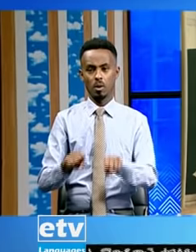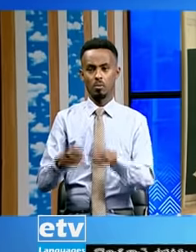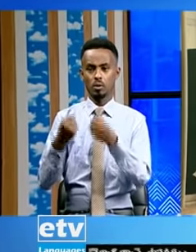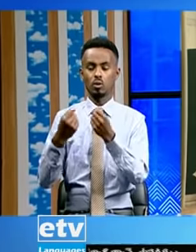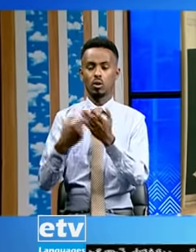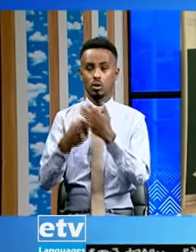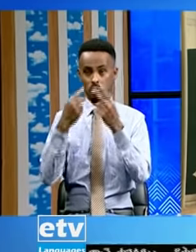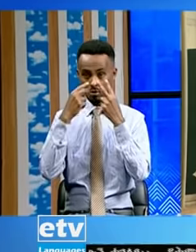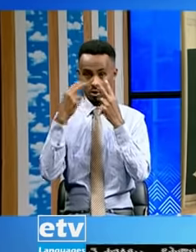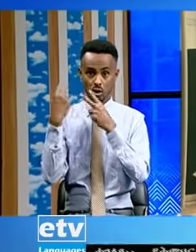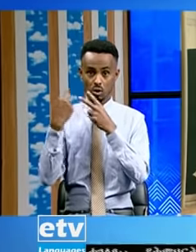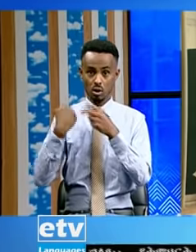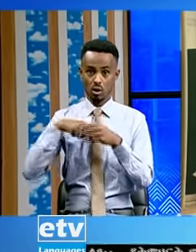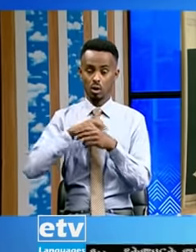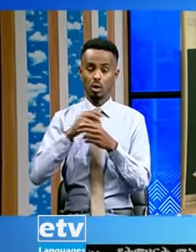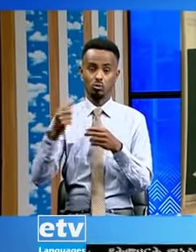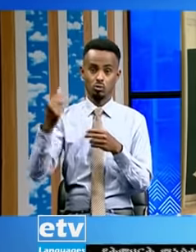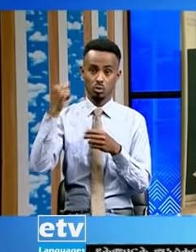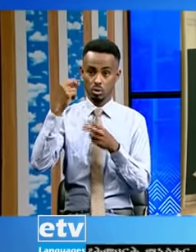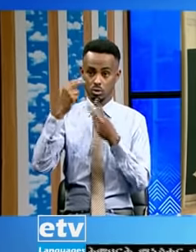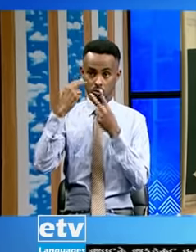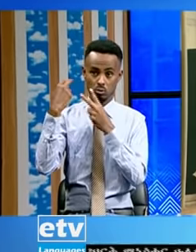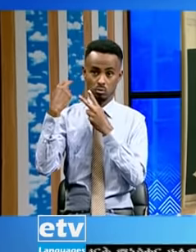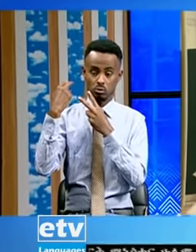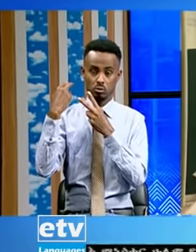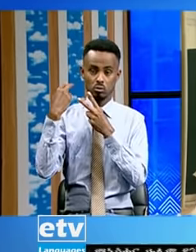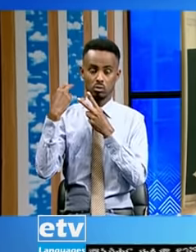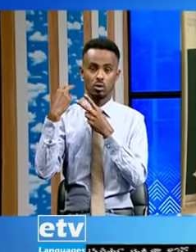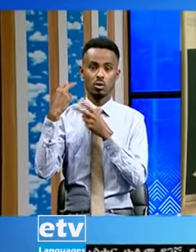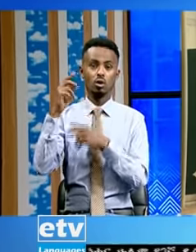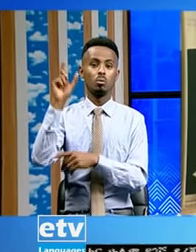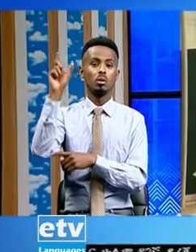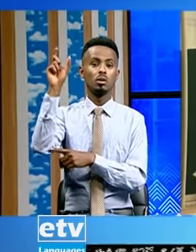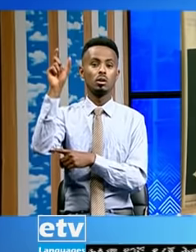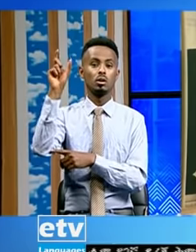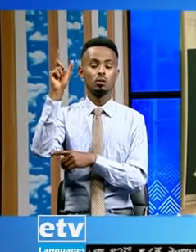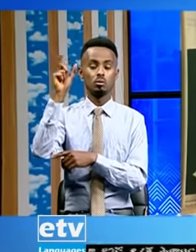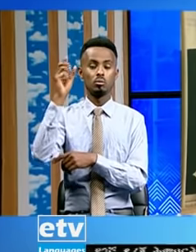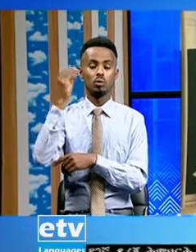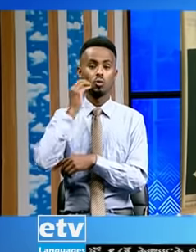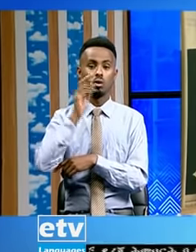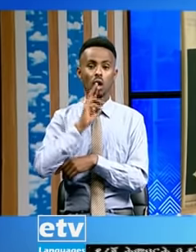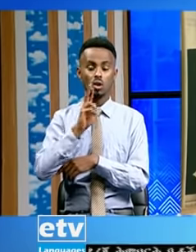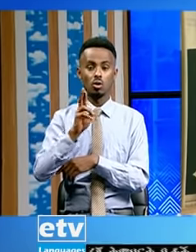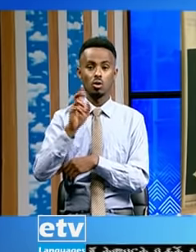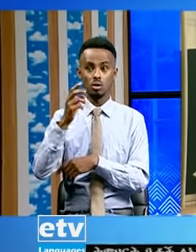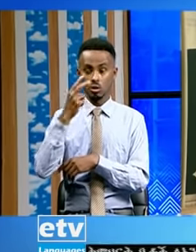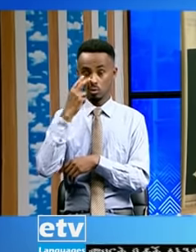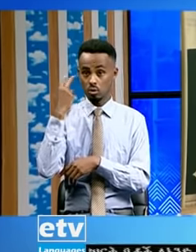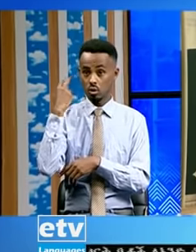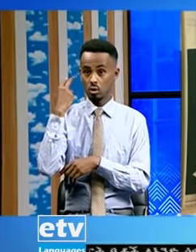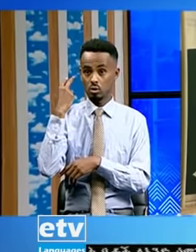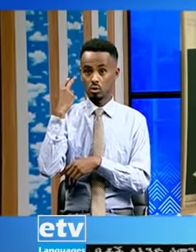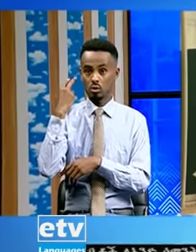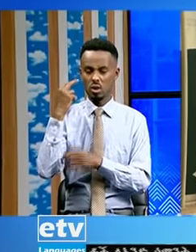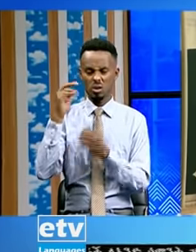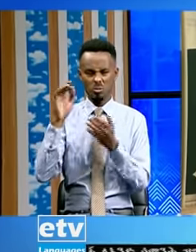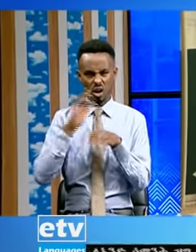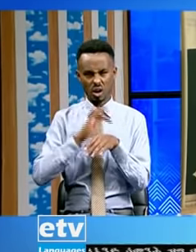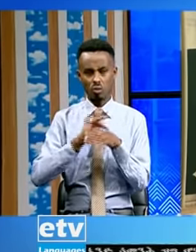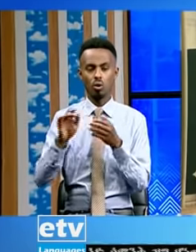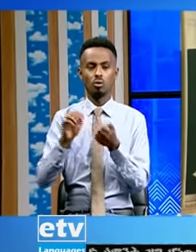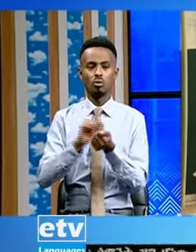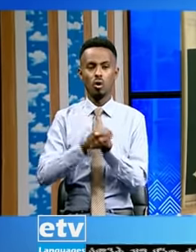ይሄን የሚታየው ከኛ በስተጀርባ ያለው ይሄንን የመስጊድ ቤቶች ናቸው እንደምታዩት እንዳለ ሆን